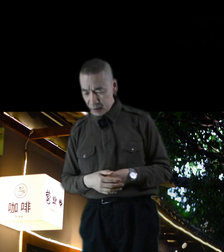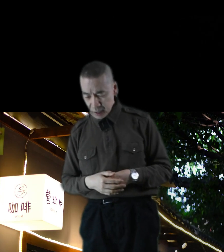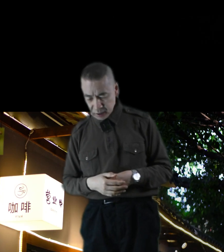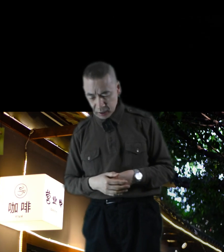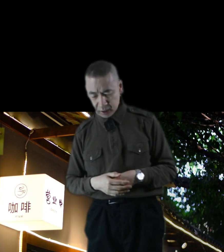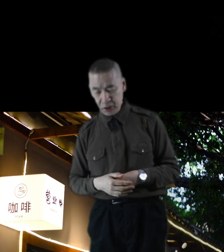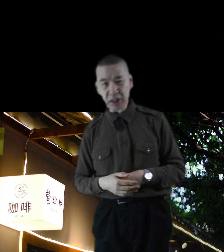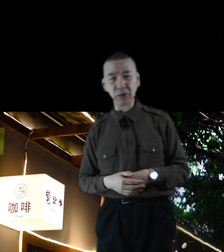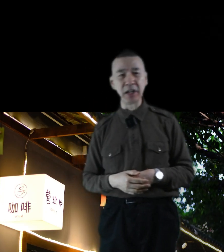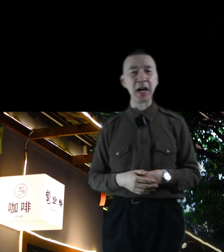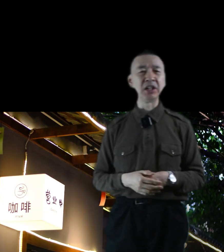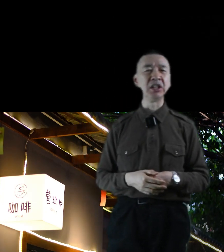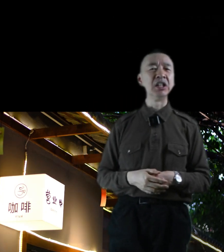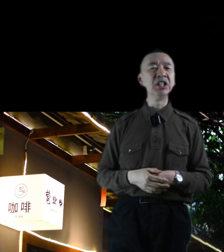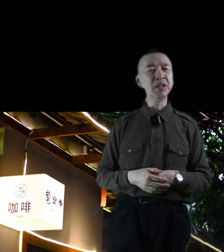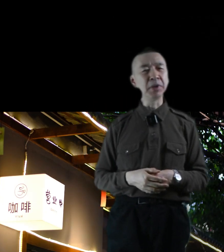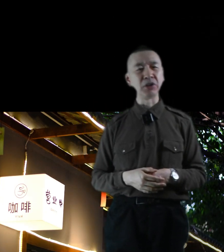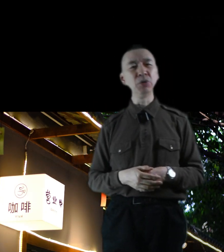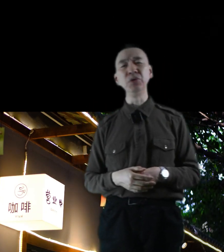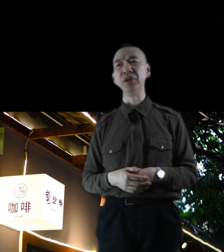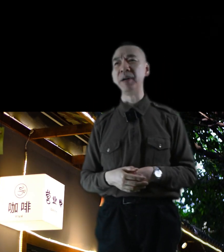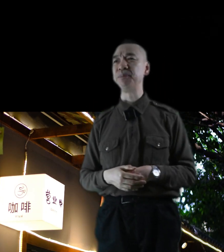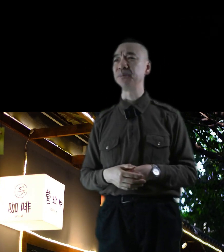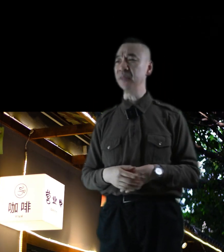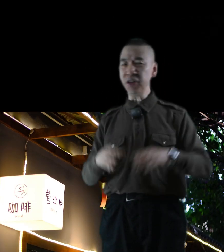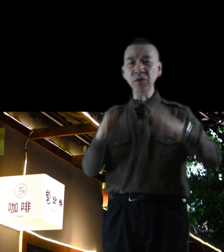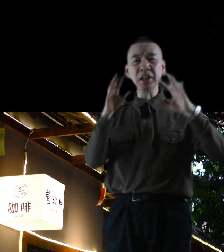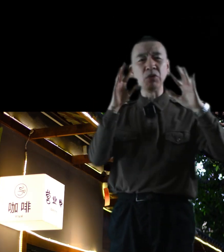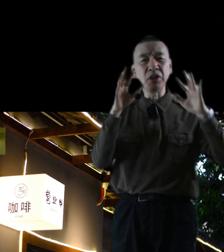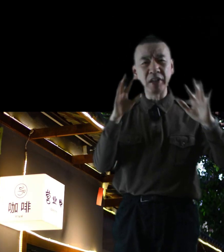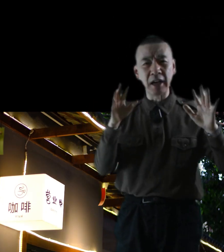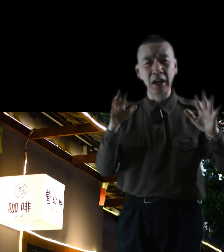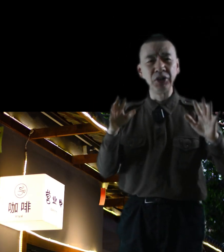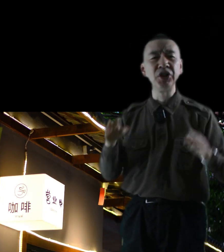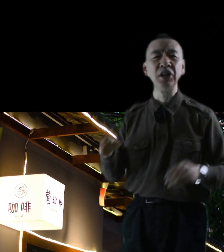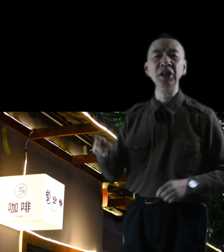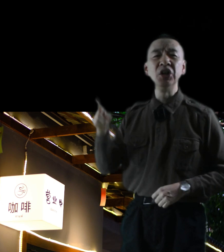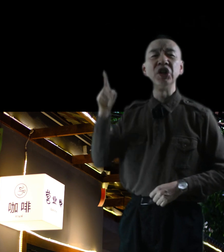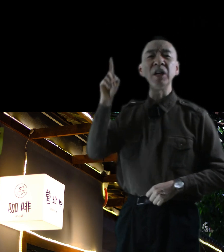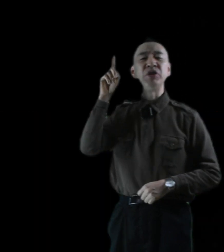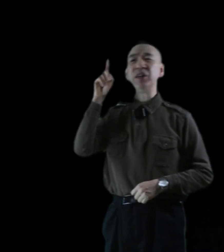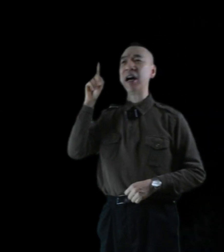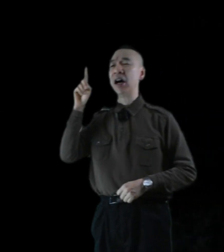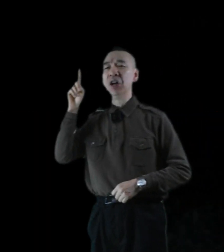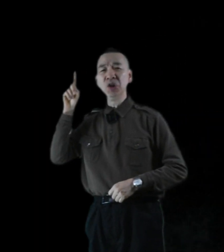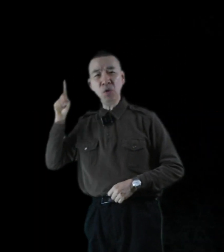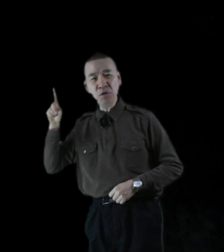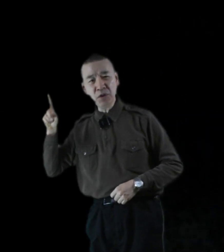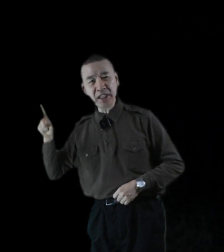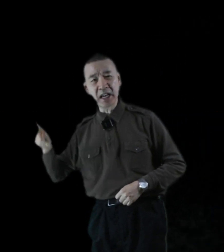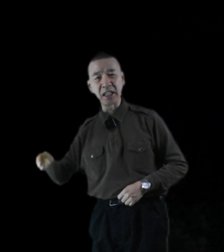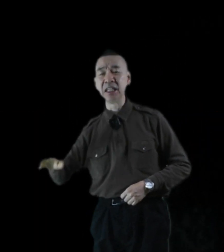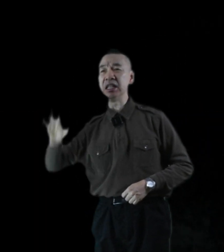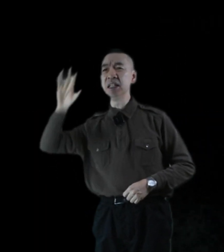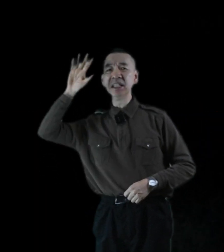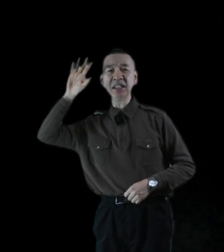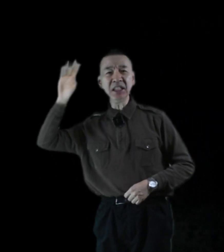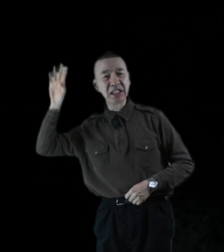但是呢也有很多人啊是深表忧虑的那其中呢有一个原因啊就是他们觉得啊宗富丽呢已经42